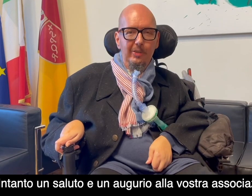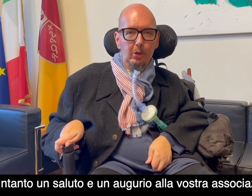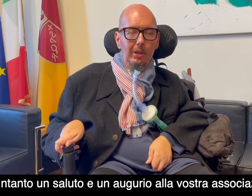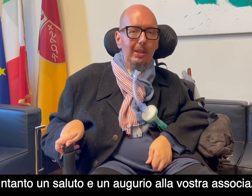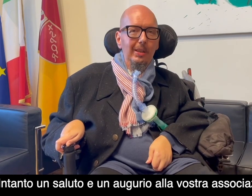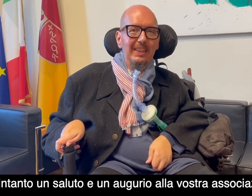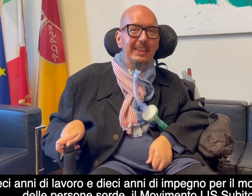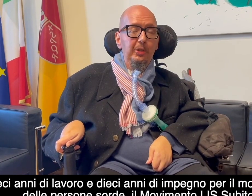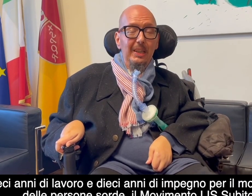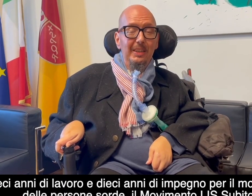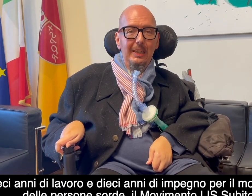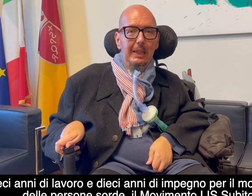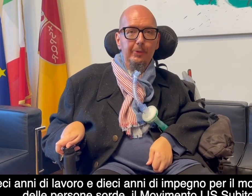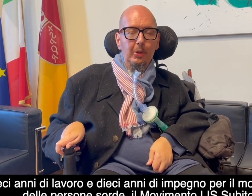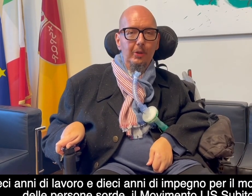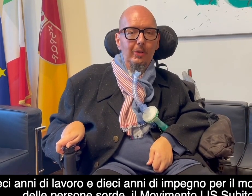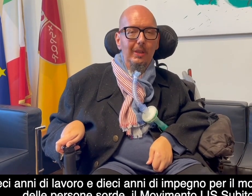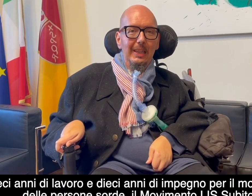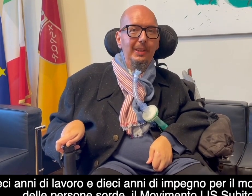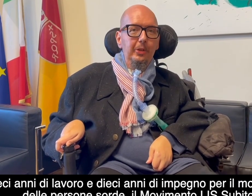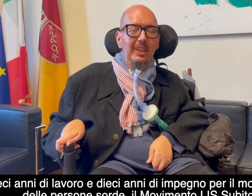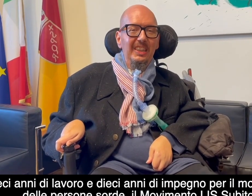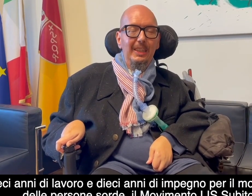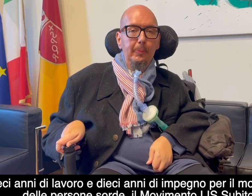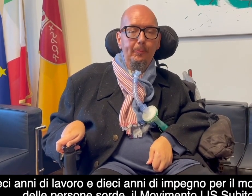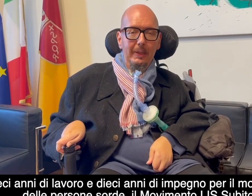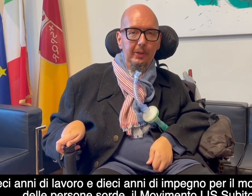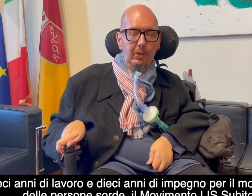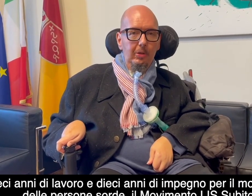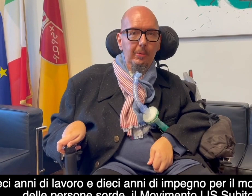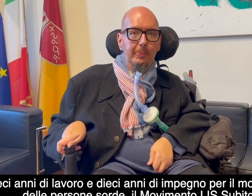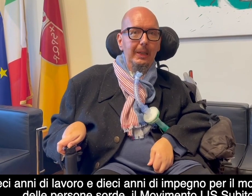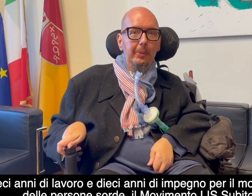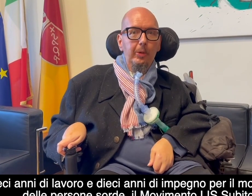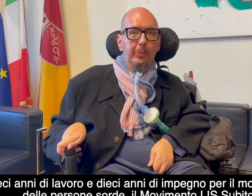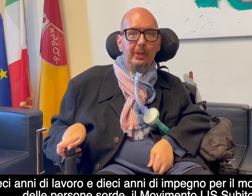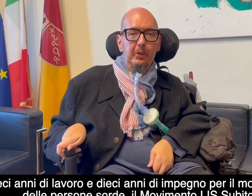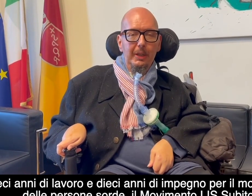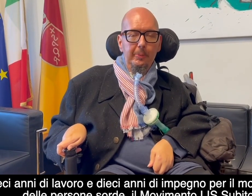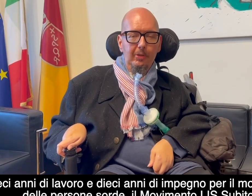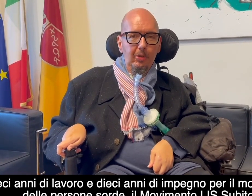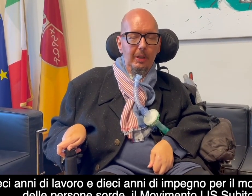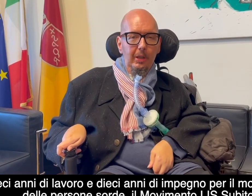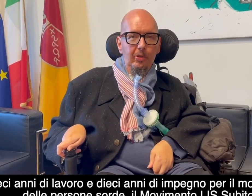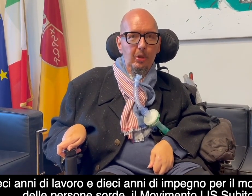due anni di lavoro e due anni di impegno conto delle persone sorge